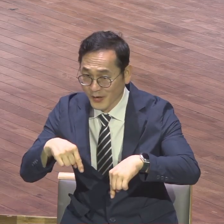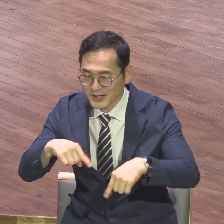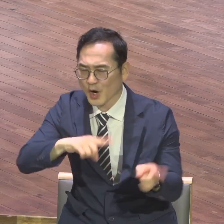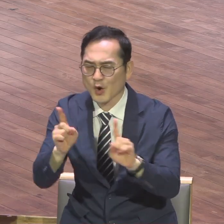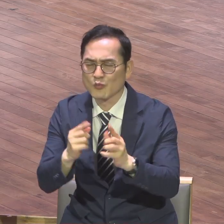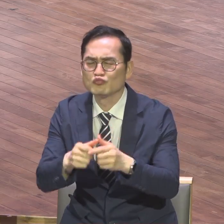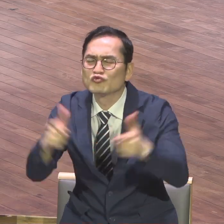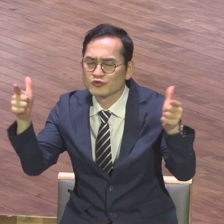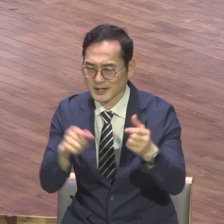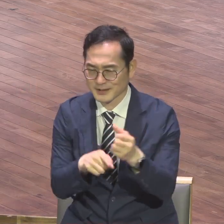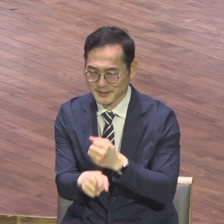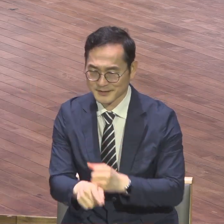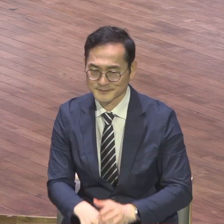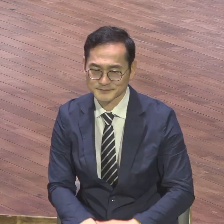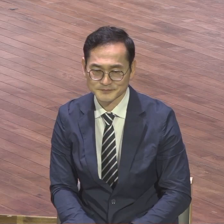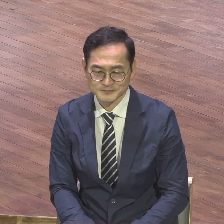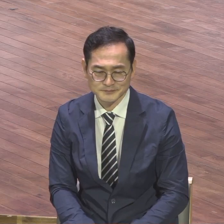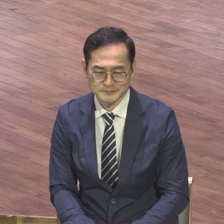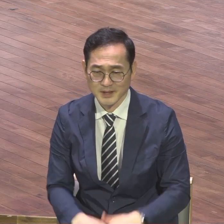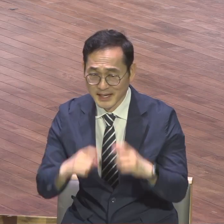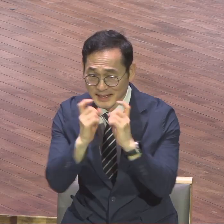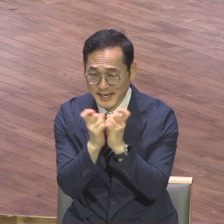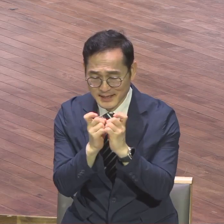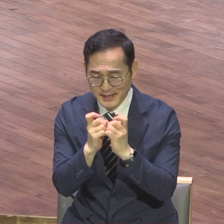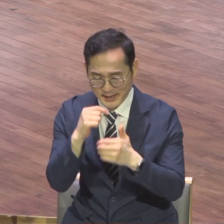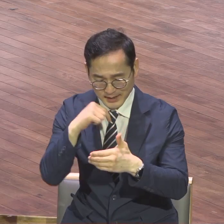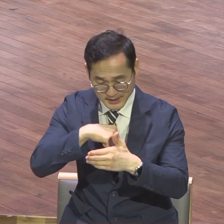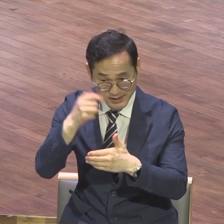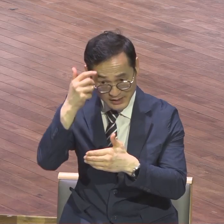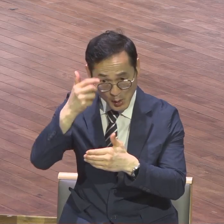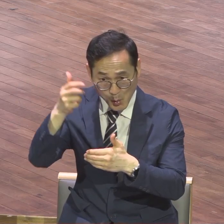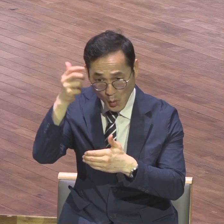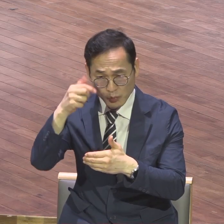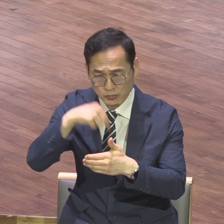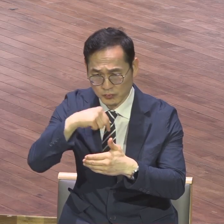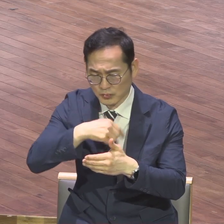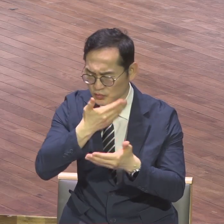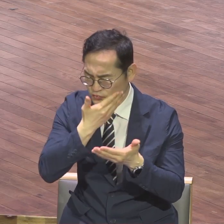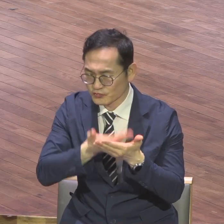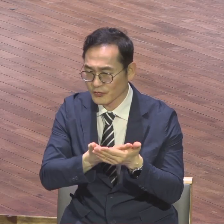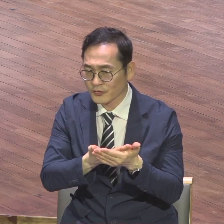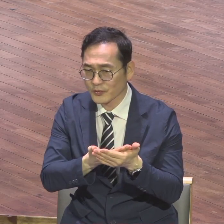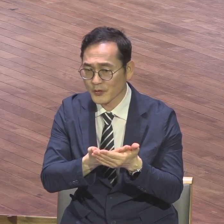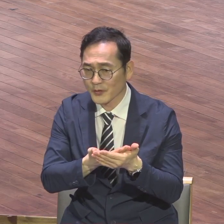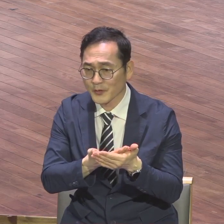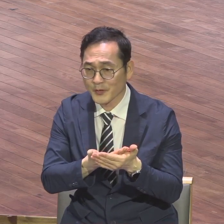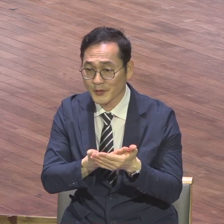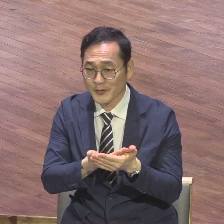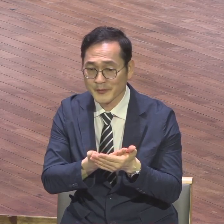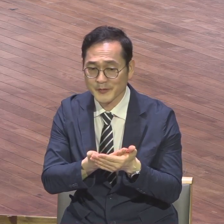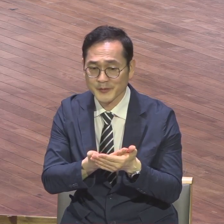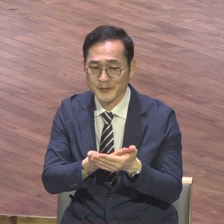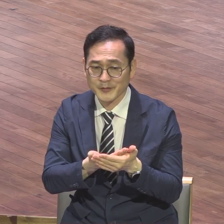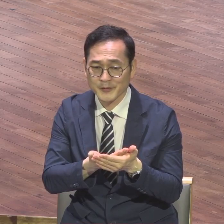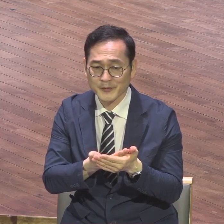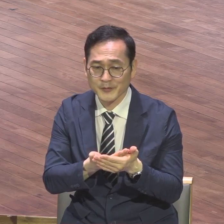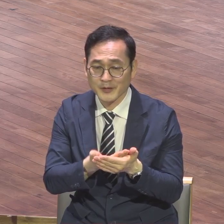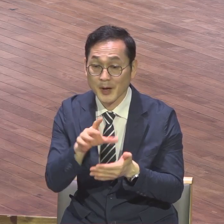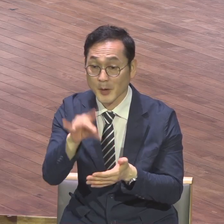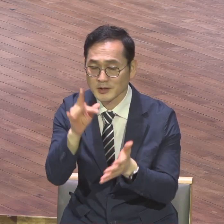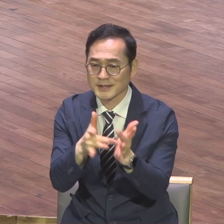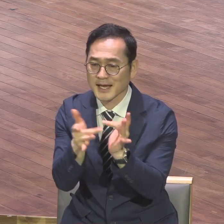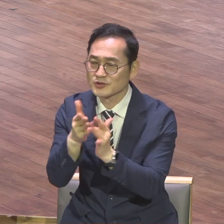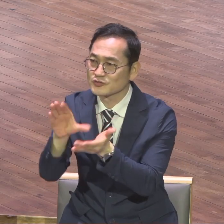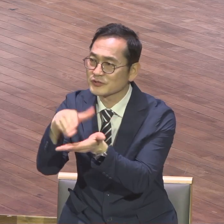개인이 중요하지요. 개인의 신명 상태가 아주 중요합니다. 우리가 먼저 예수